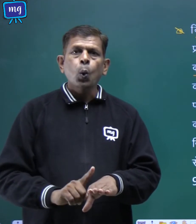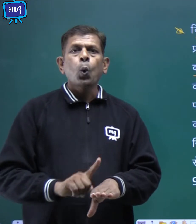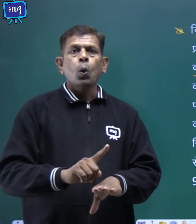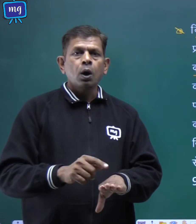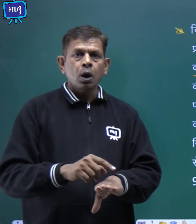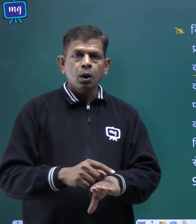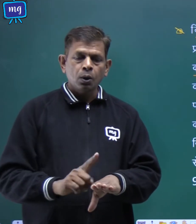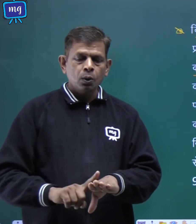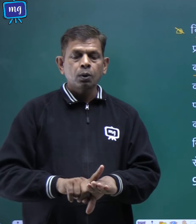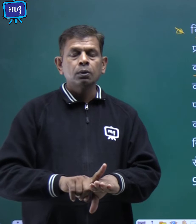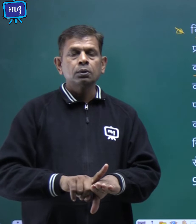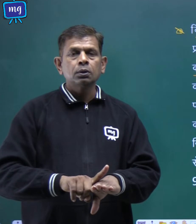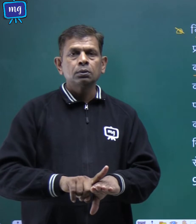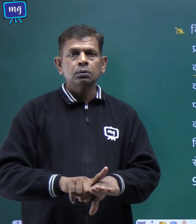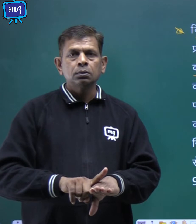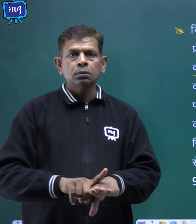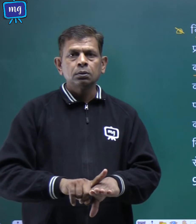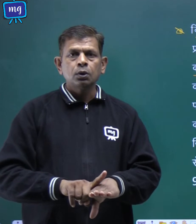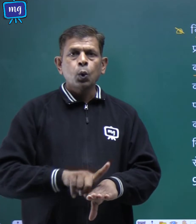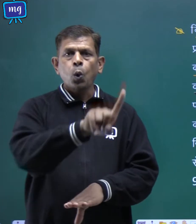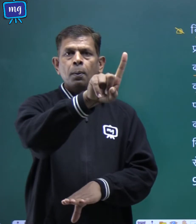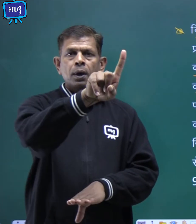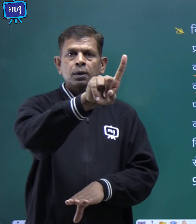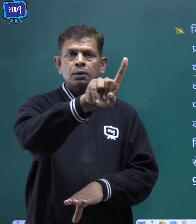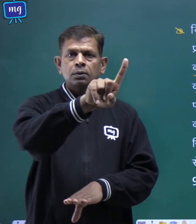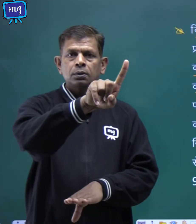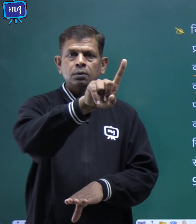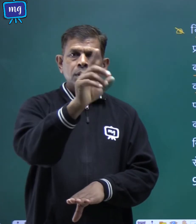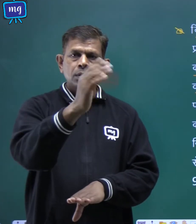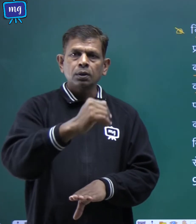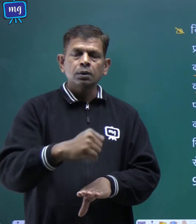परावर्तन के पश्चात वापस आने वाली